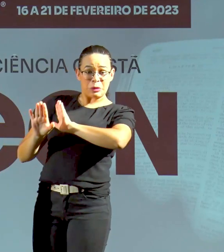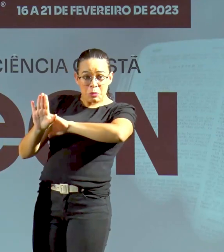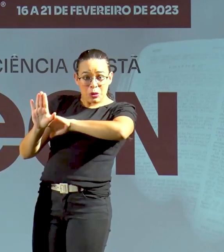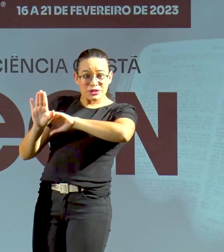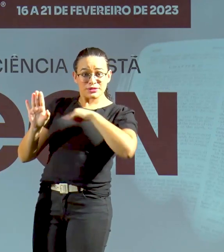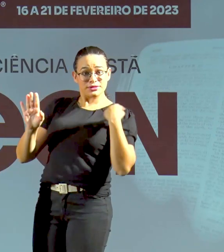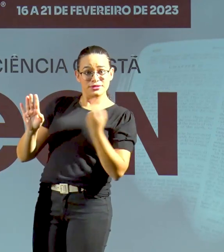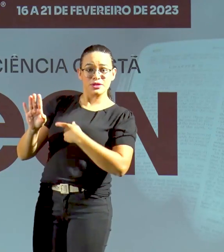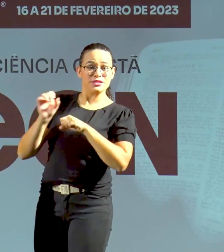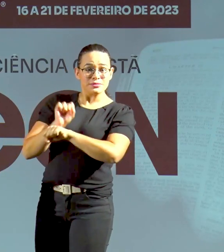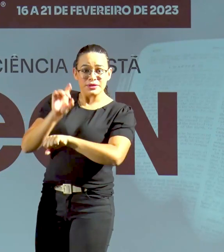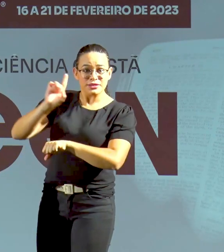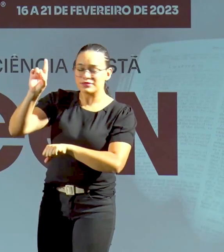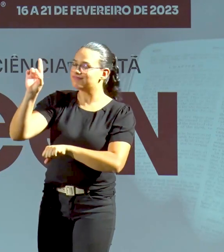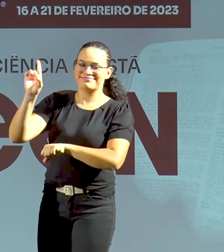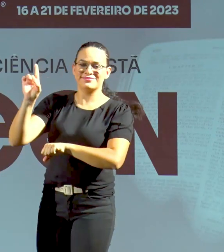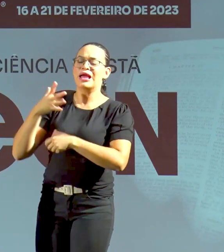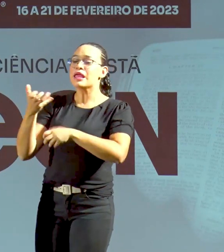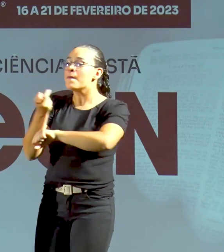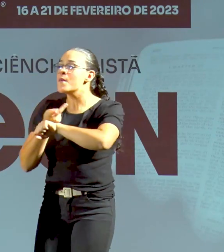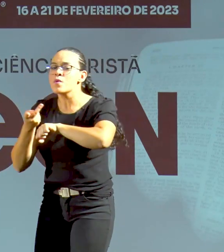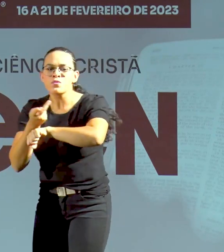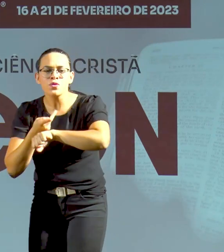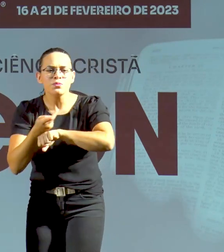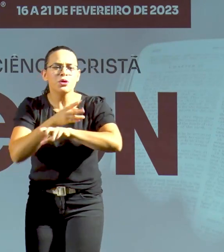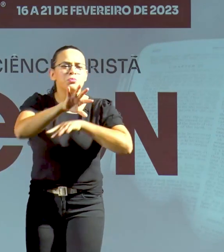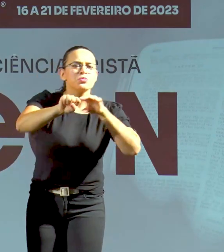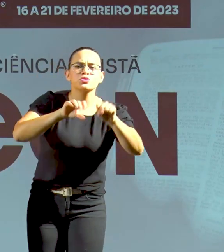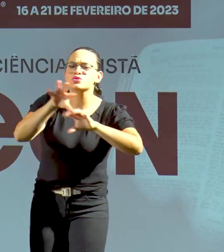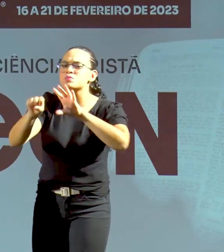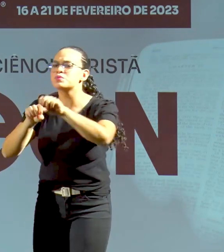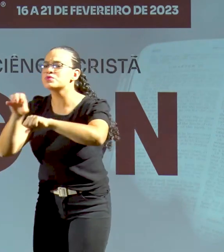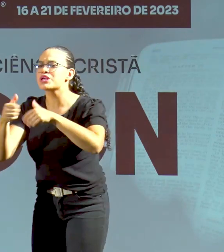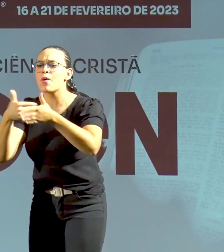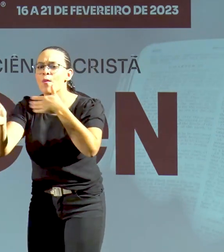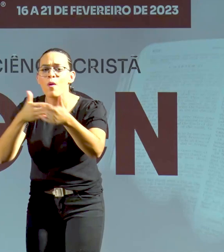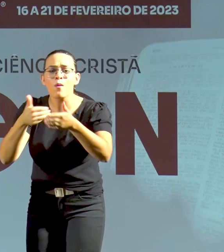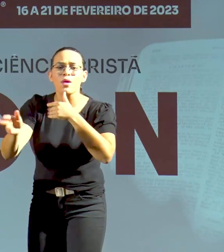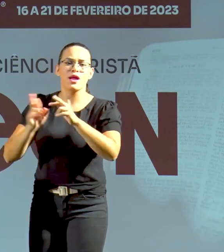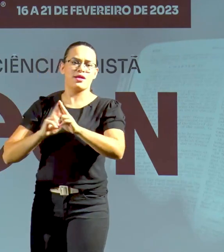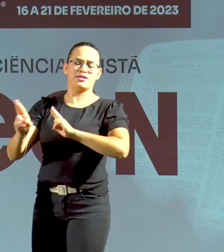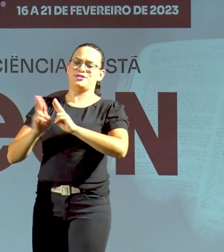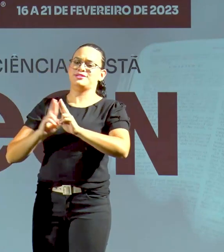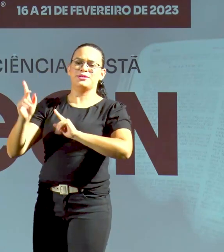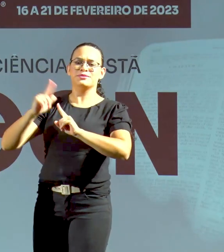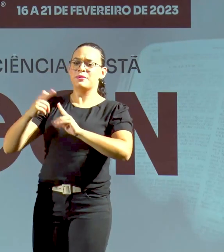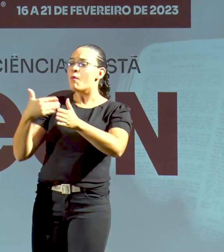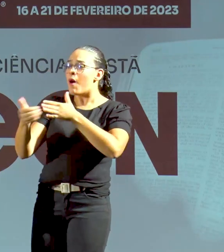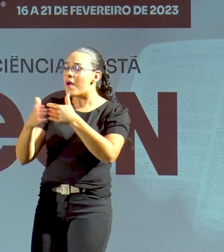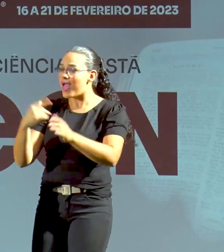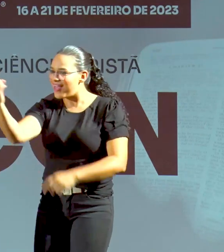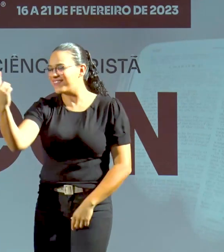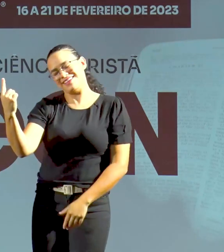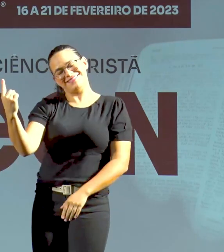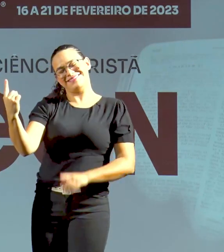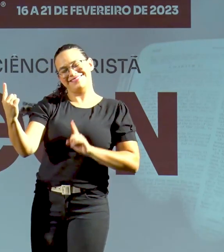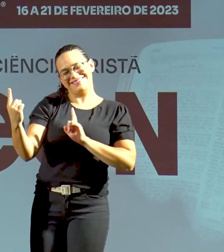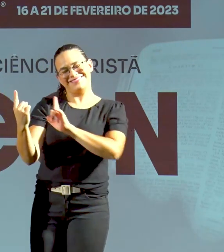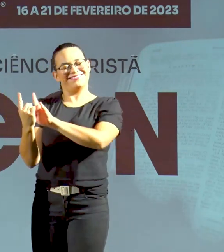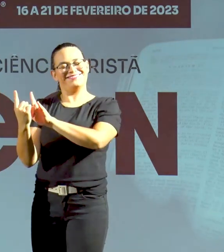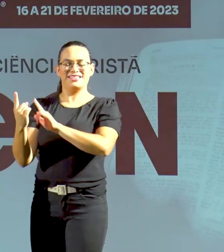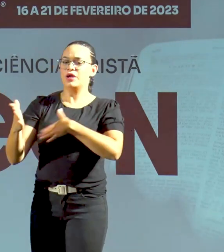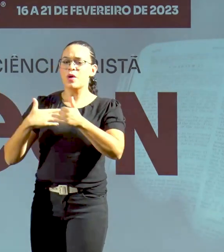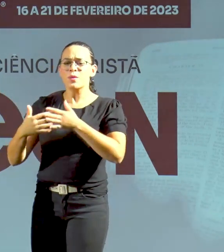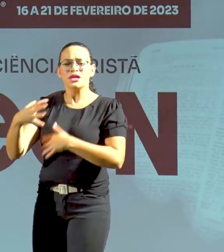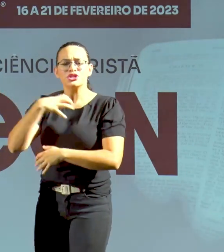estamos nós estamos procurando nós estamos caçando nós estamos atrás de qualquer relacionamento qualquer um que aparecer no tempo que aparecer